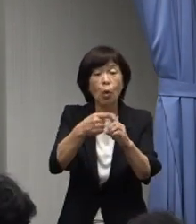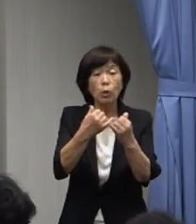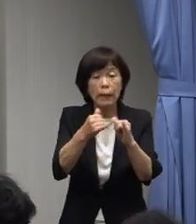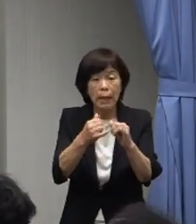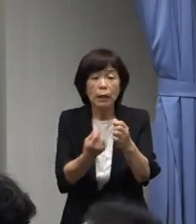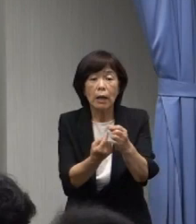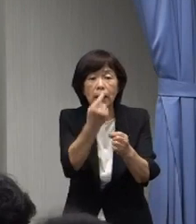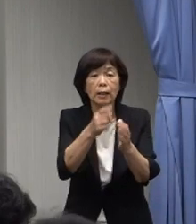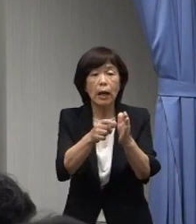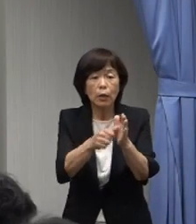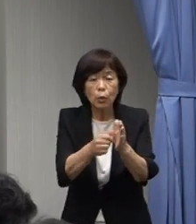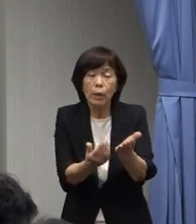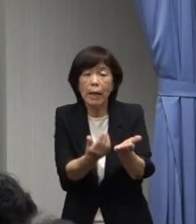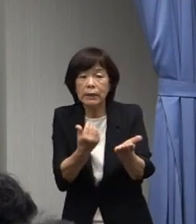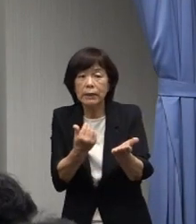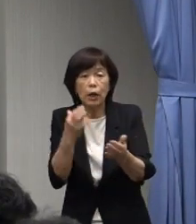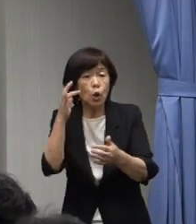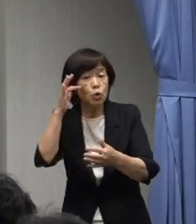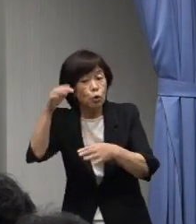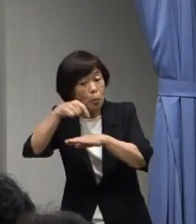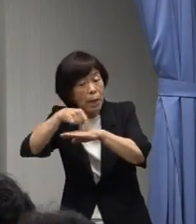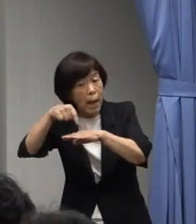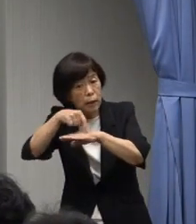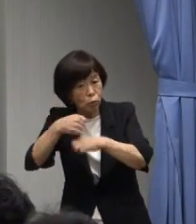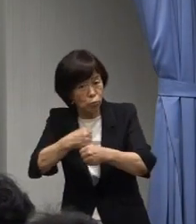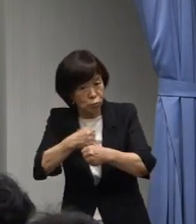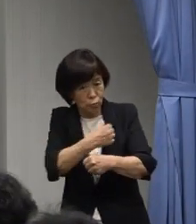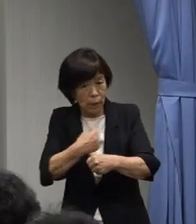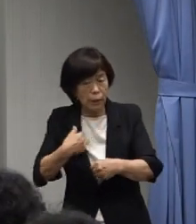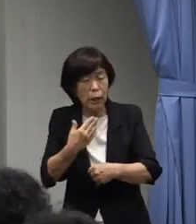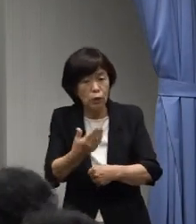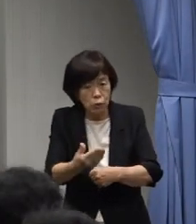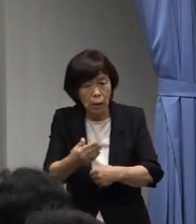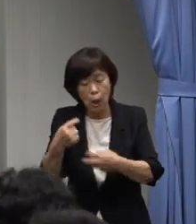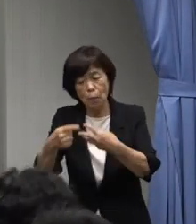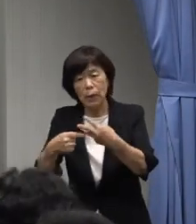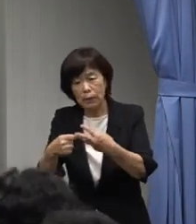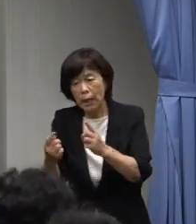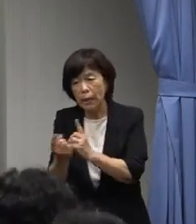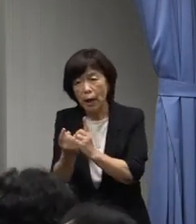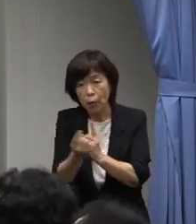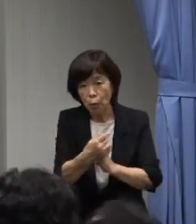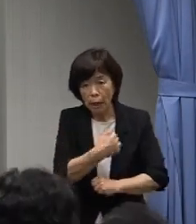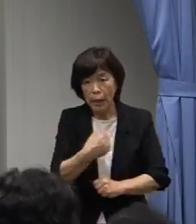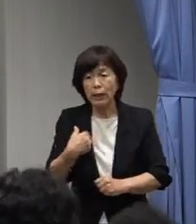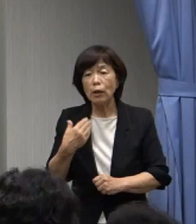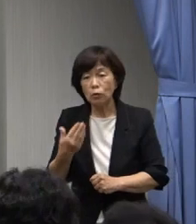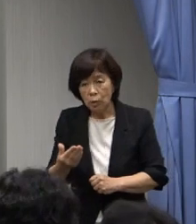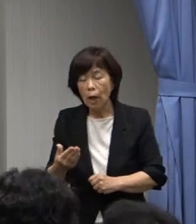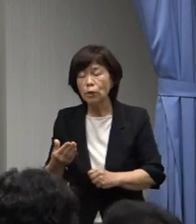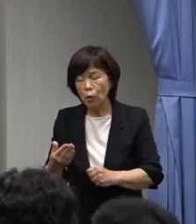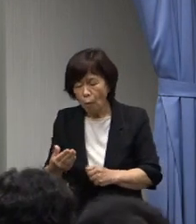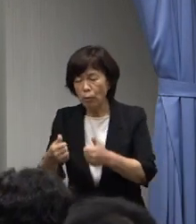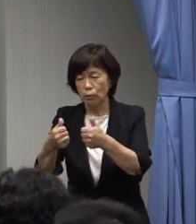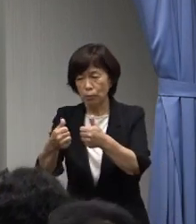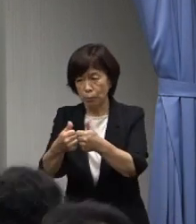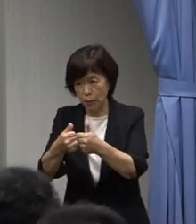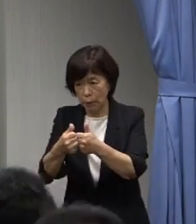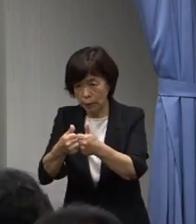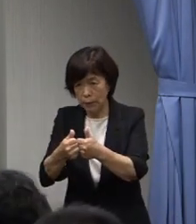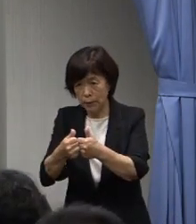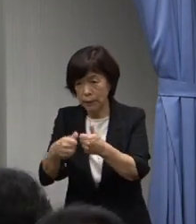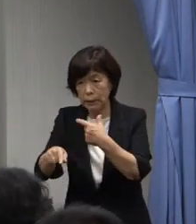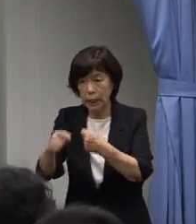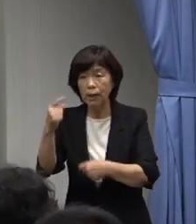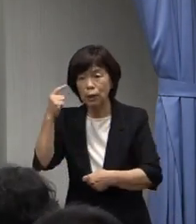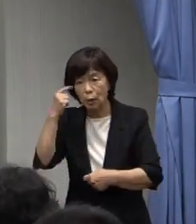事前のシミュレーション、これはこの3つについてどこまできちんと対応できているのか、それを詰めていくということになります。現